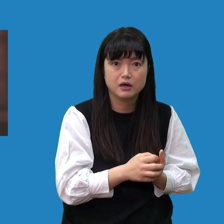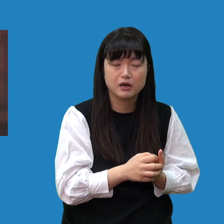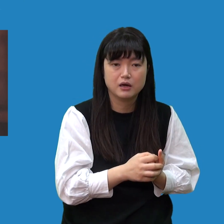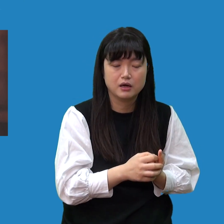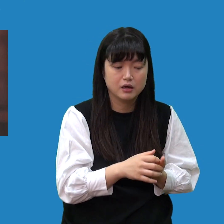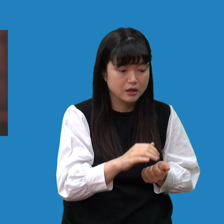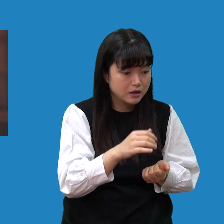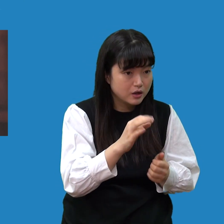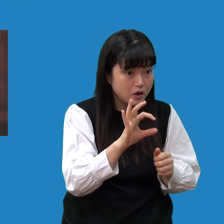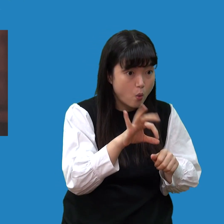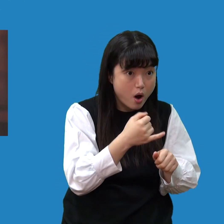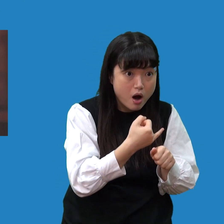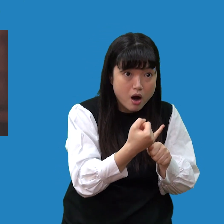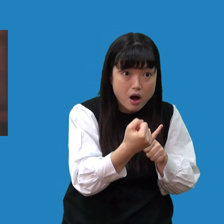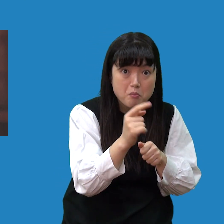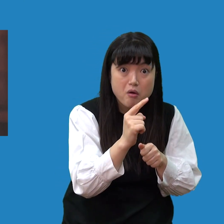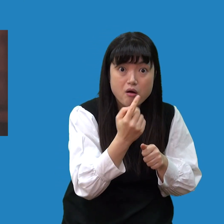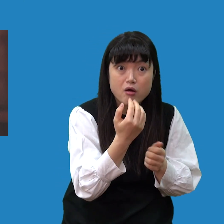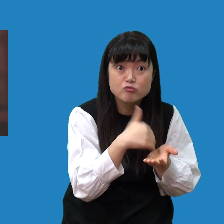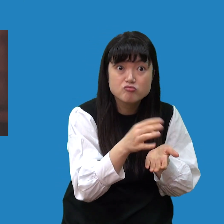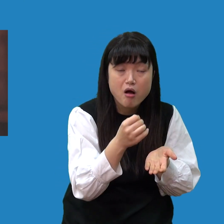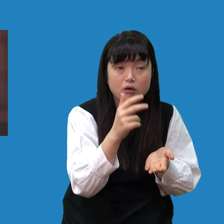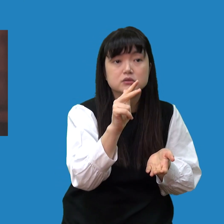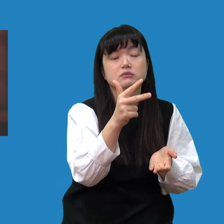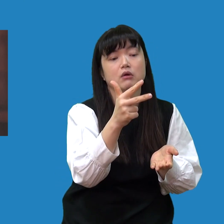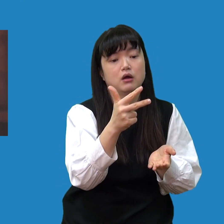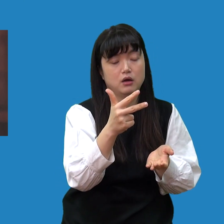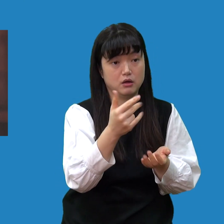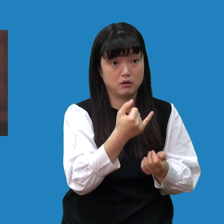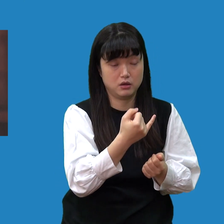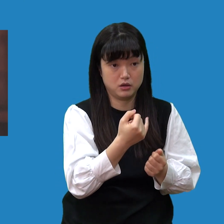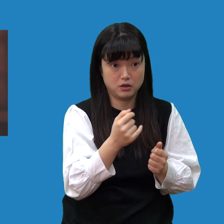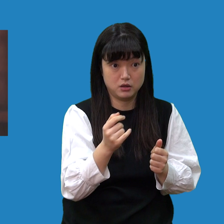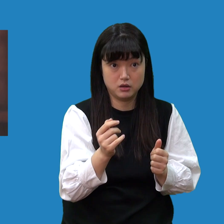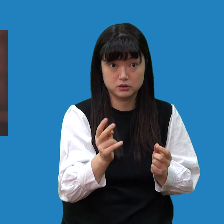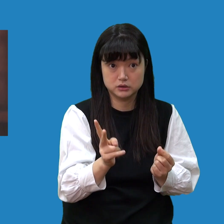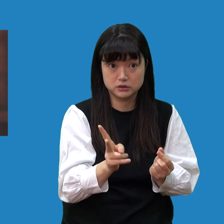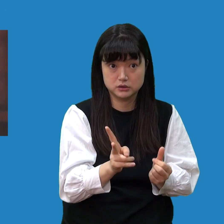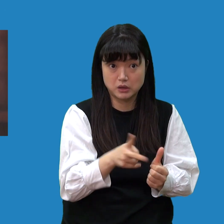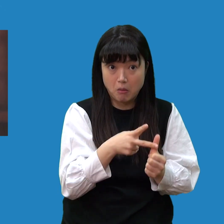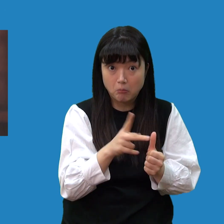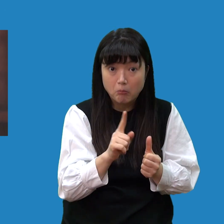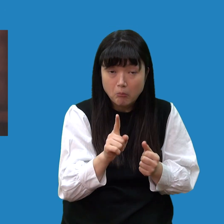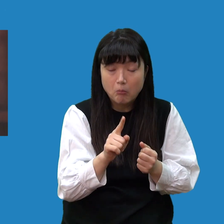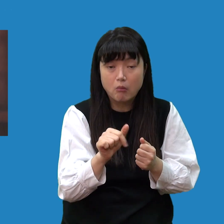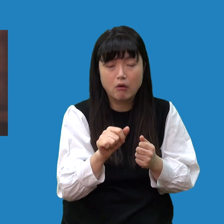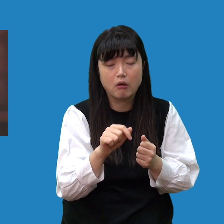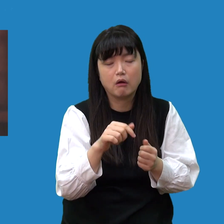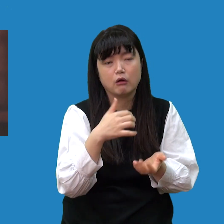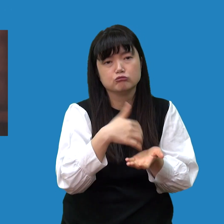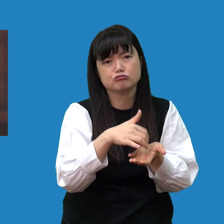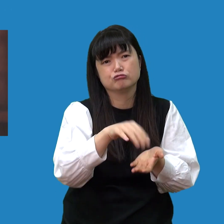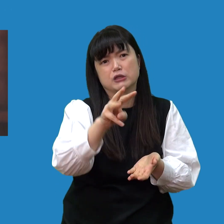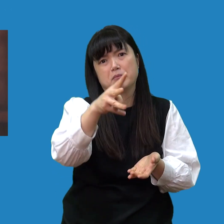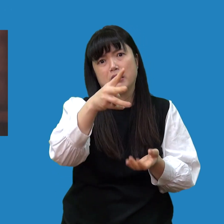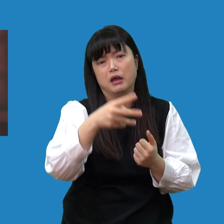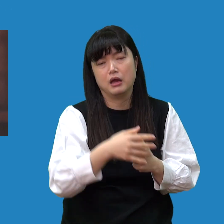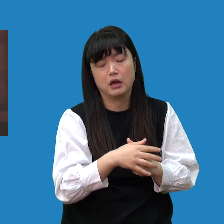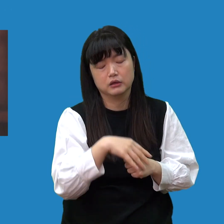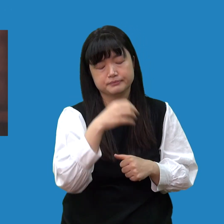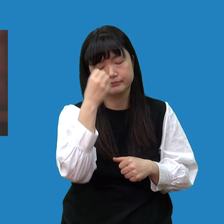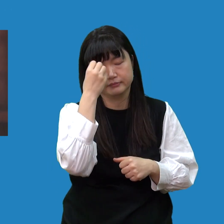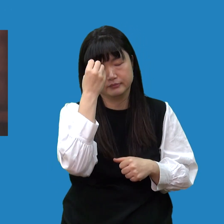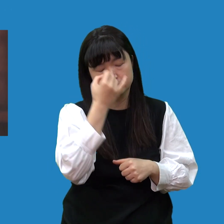왕비가 몇 명? 700명. 후궁이 300명. 네.